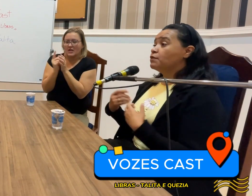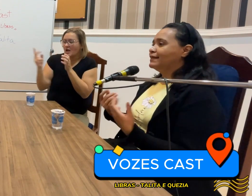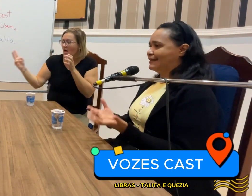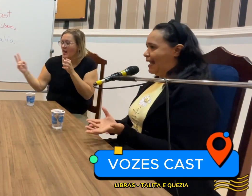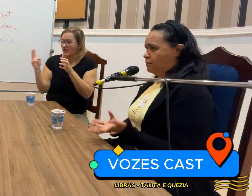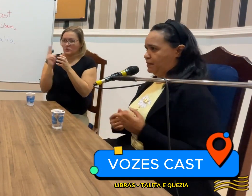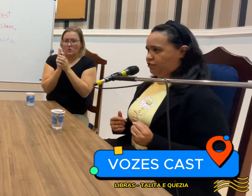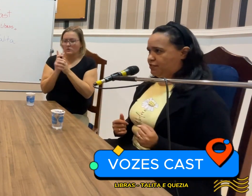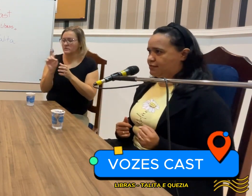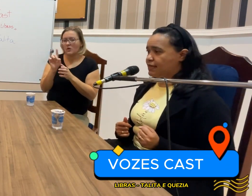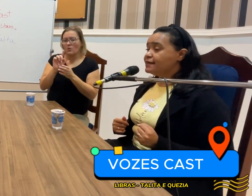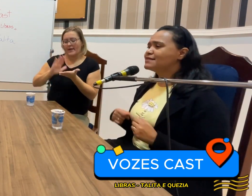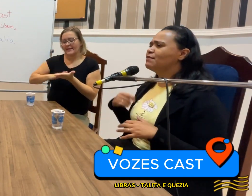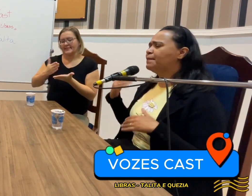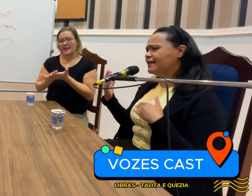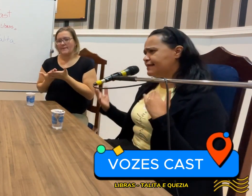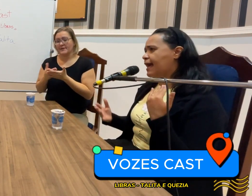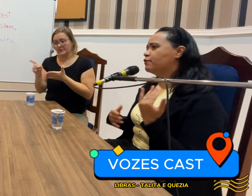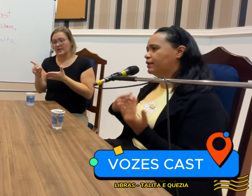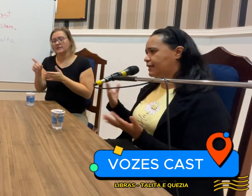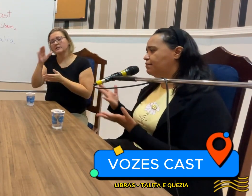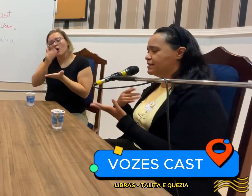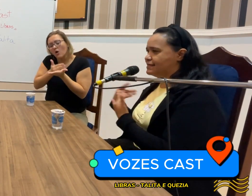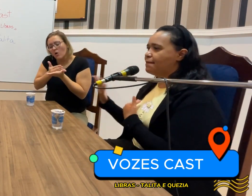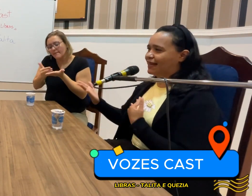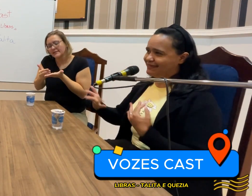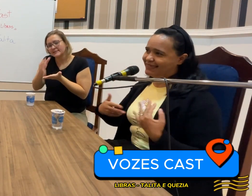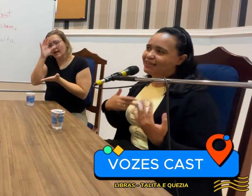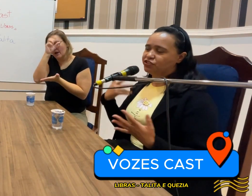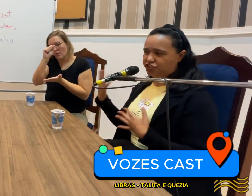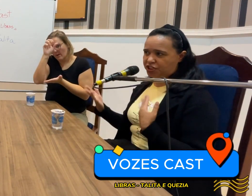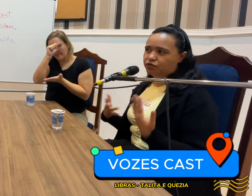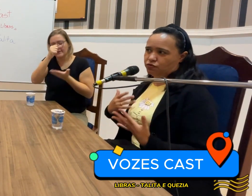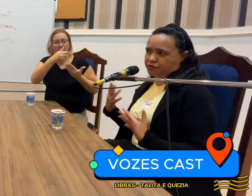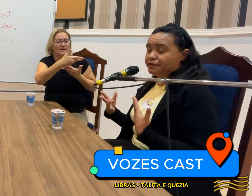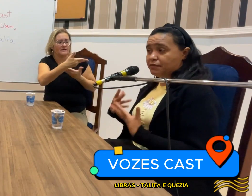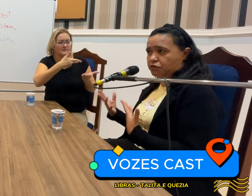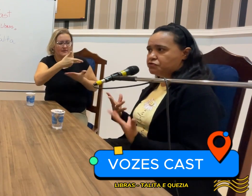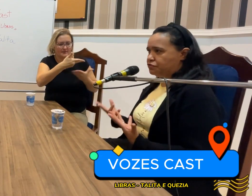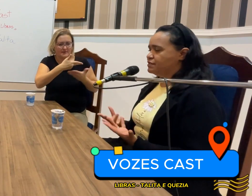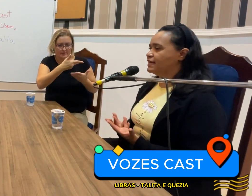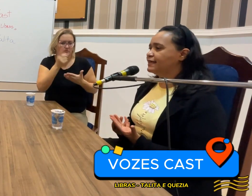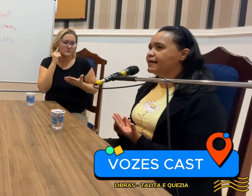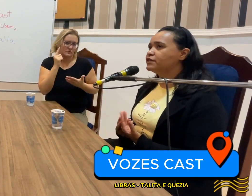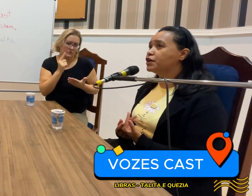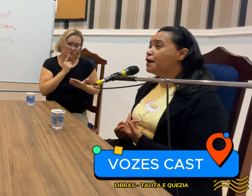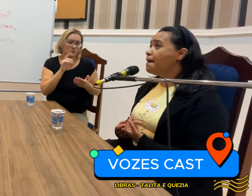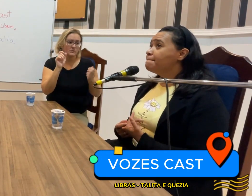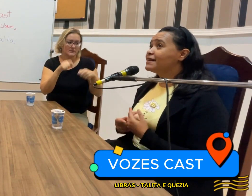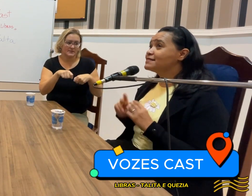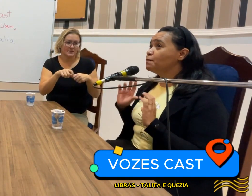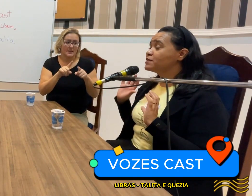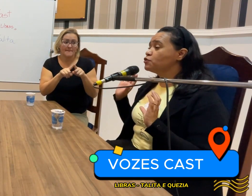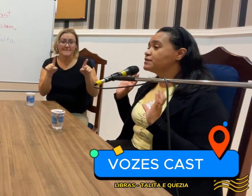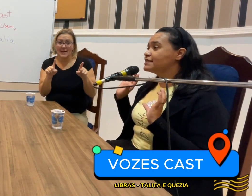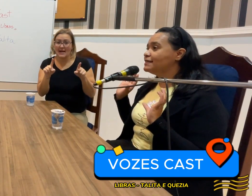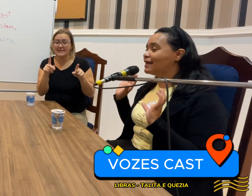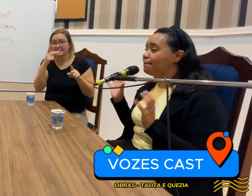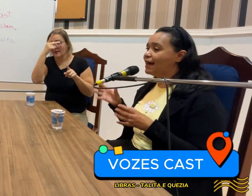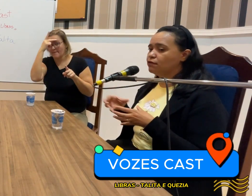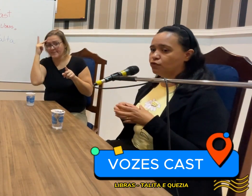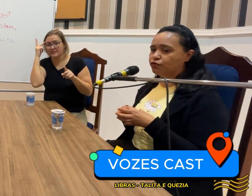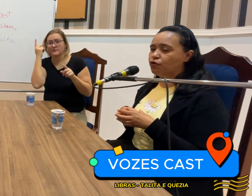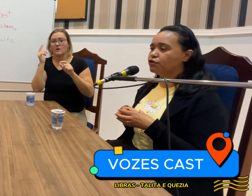não são intérpretes, estão aprendendo Libras, né, para interagir com os irmãos surdos na igreja, mas são pessoas